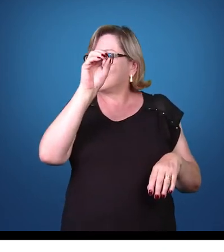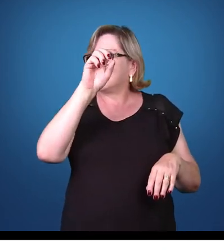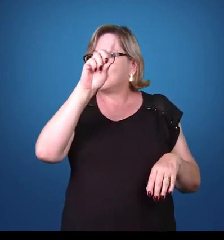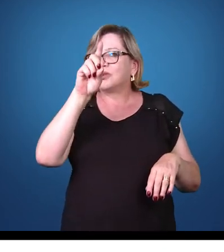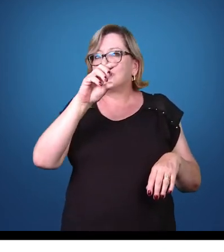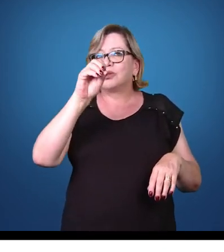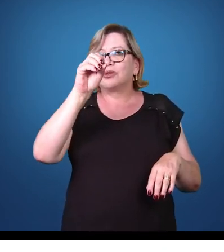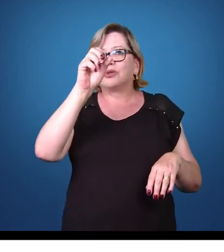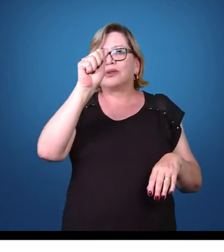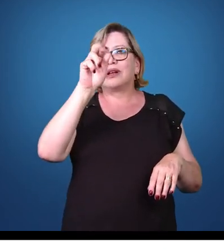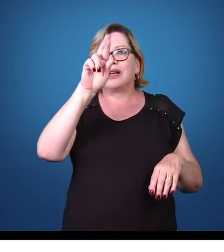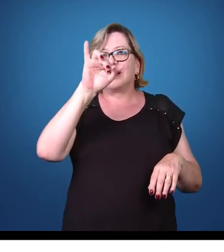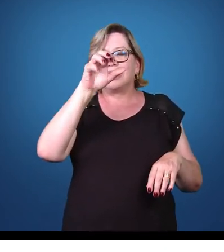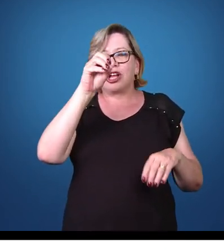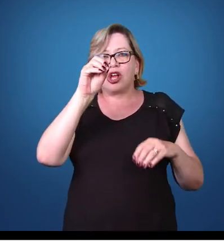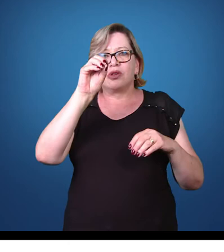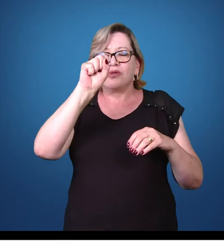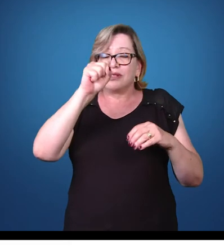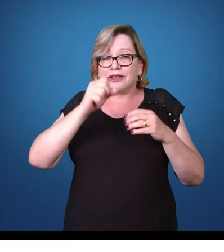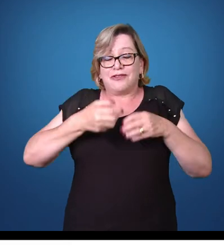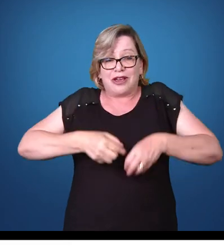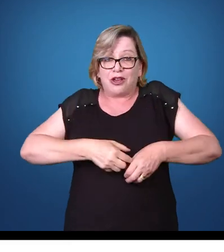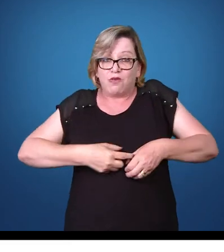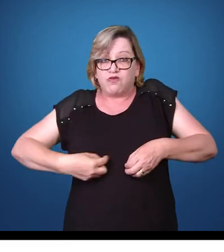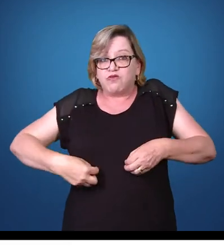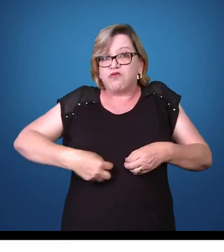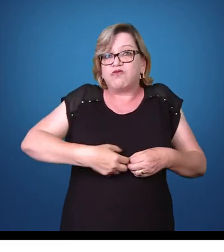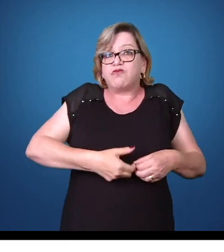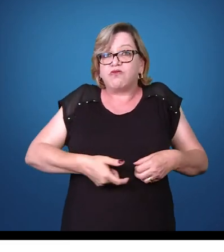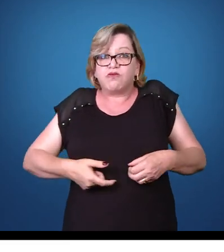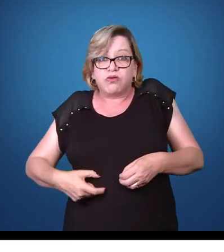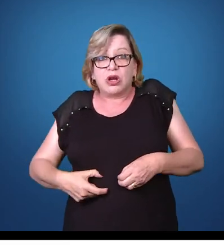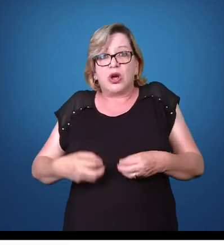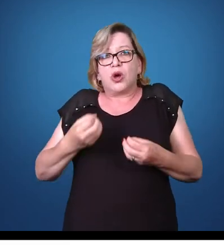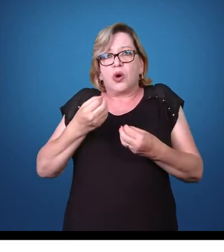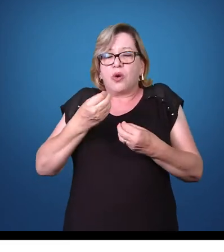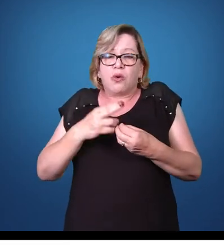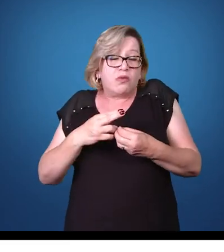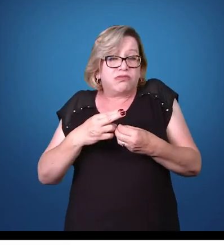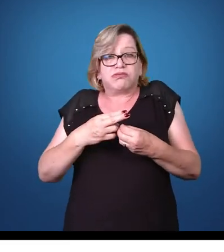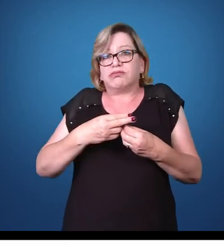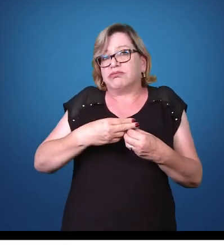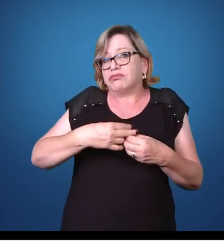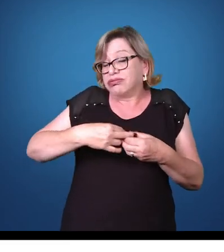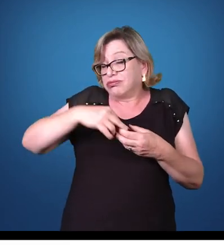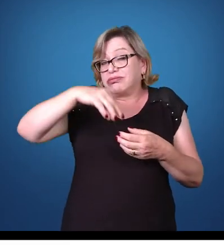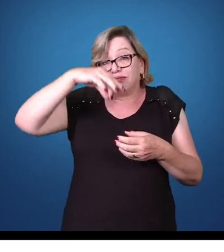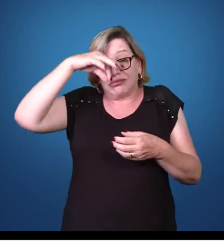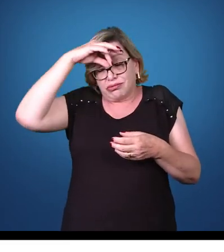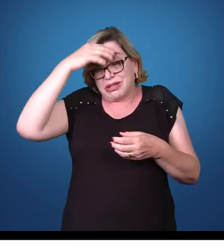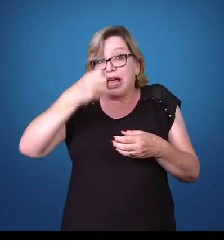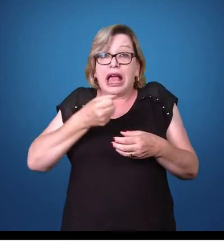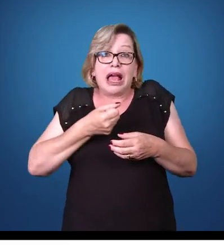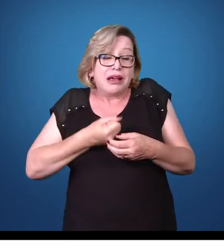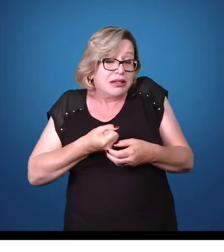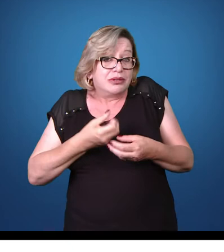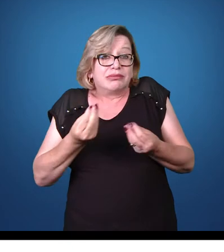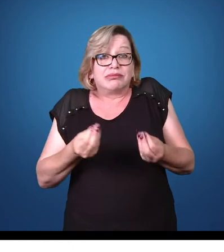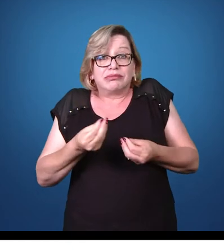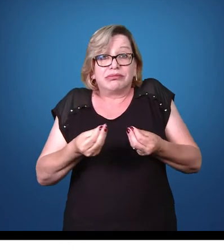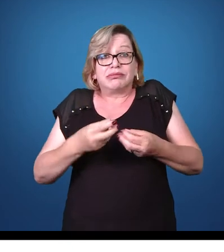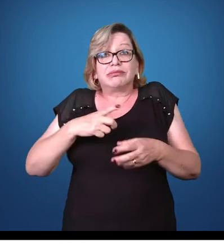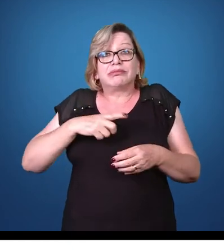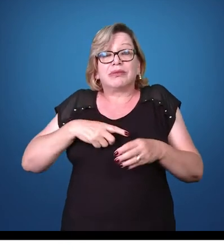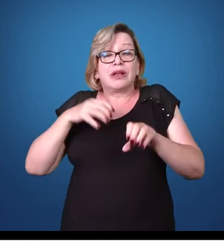cavidades do hospedeiro, intestino, cavidades das genitálias, muitas vezes. E existem outros parasitas